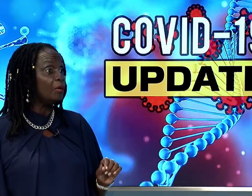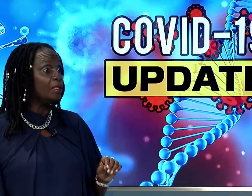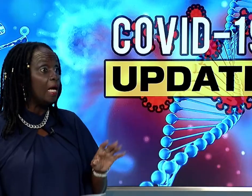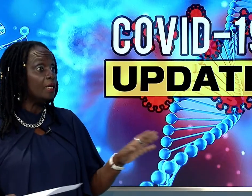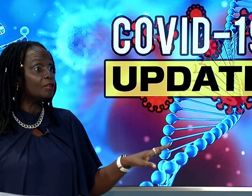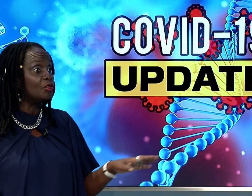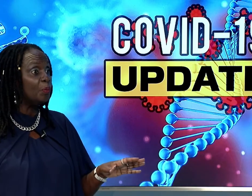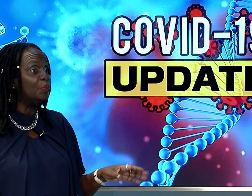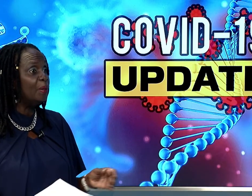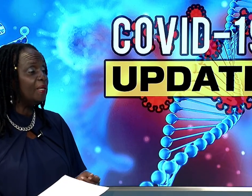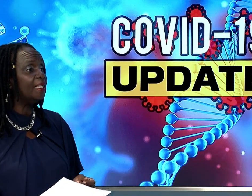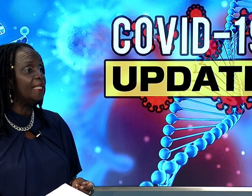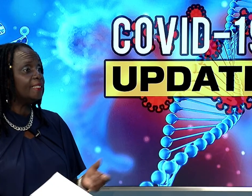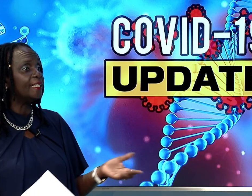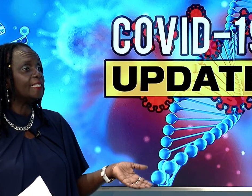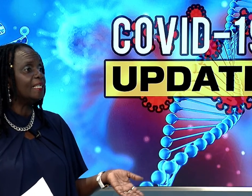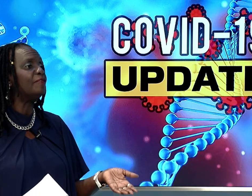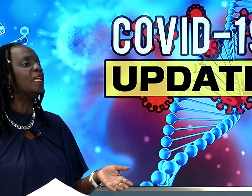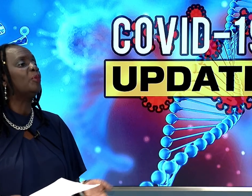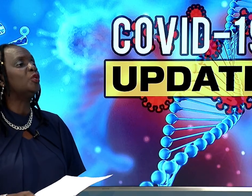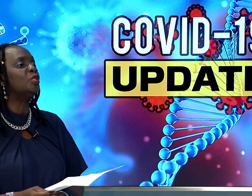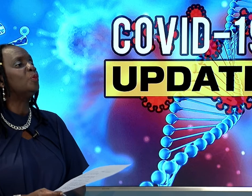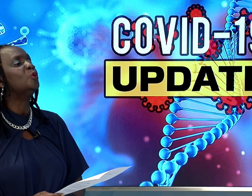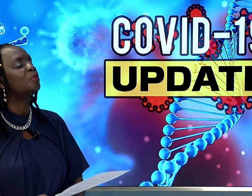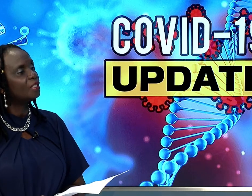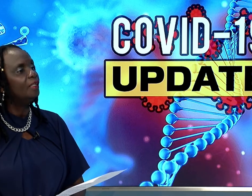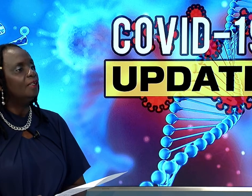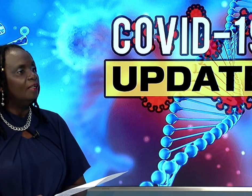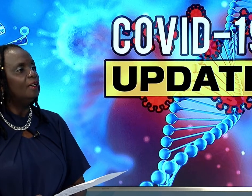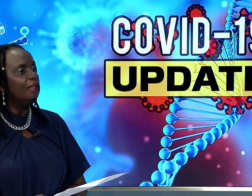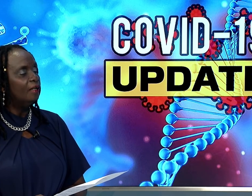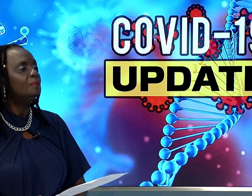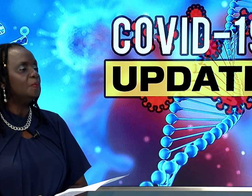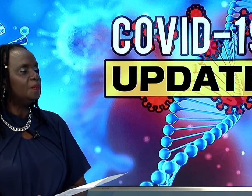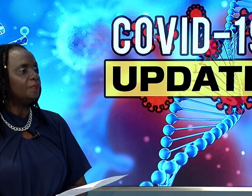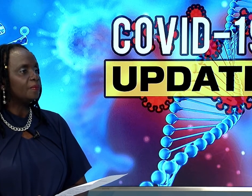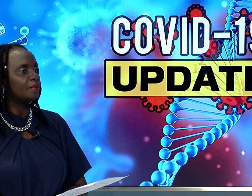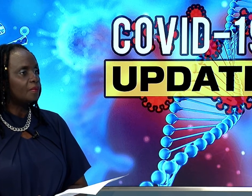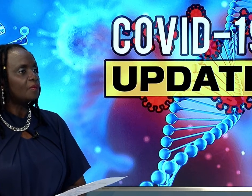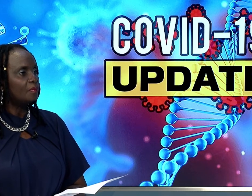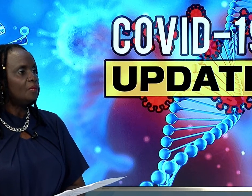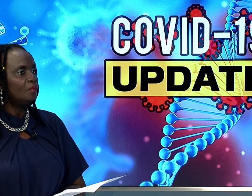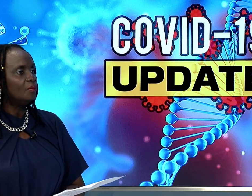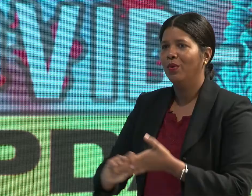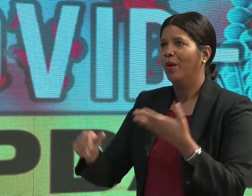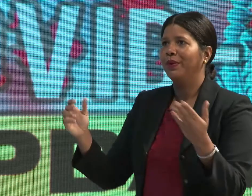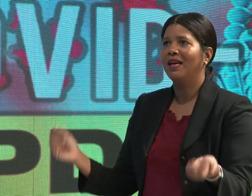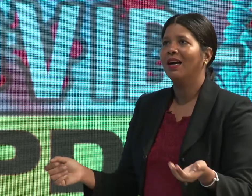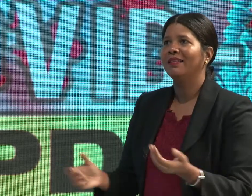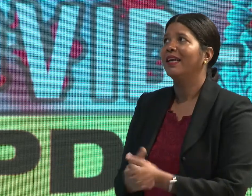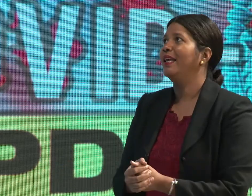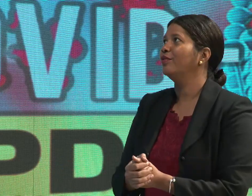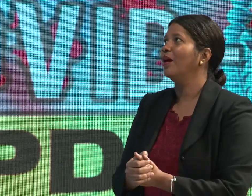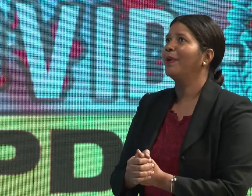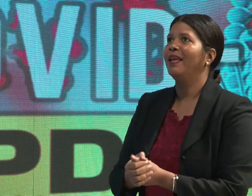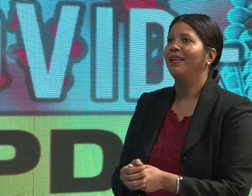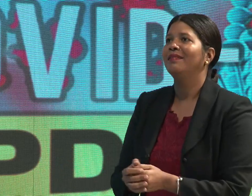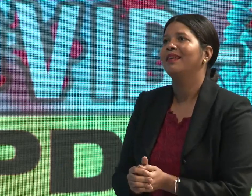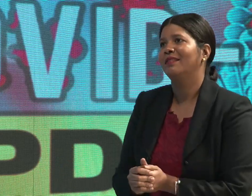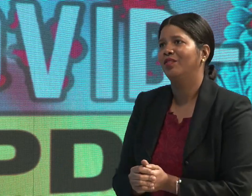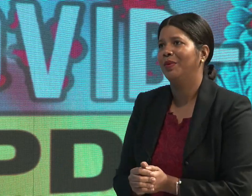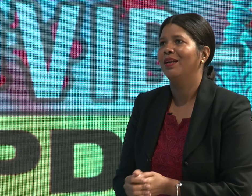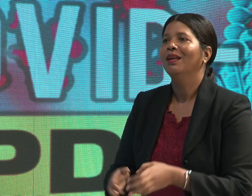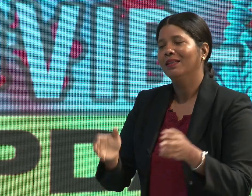blijf daar, want dadelijk stopt men met de registratie. De registratie gaat gewoon door. Dus men hoeft niet bang te zijn dat we op een dag gaan zeggen, nee, stop,